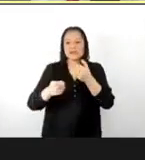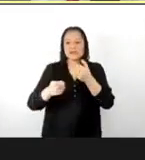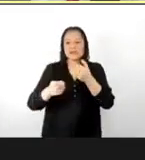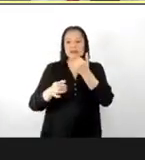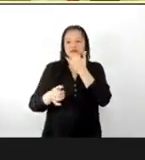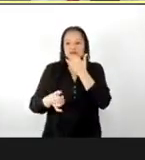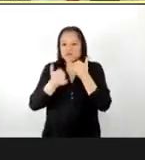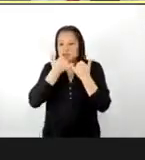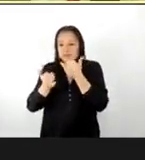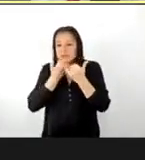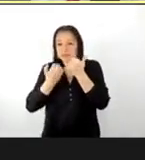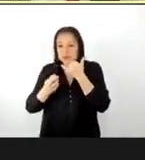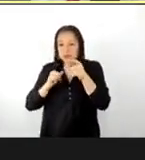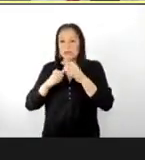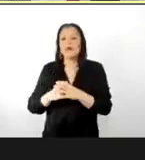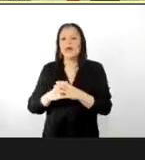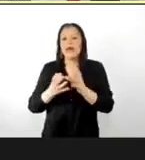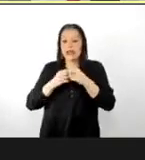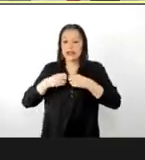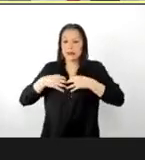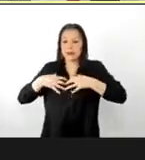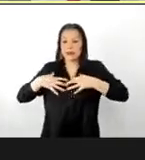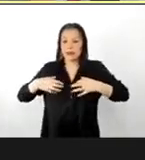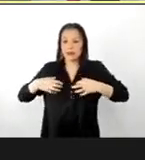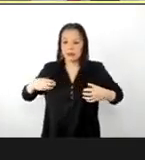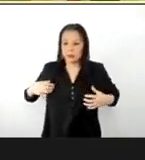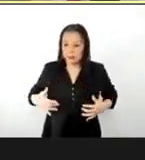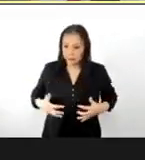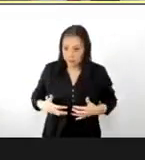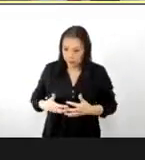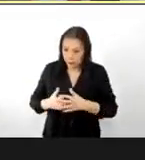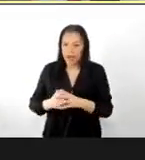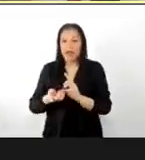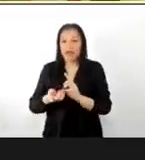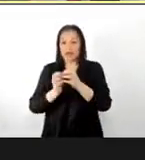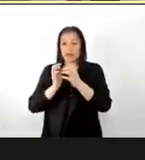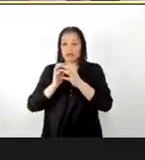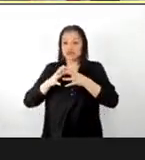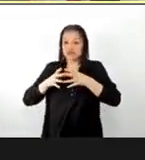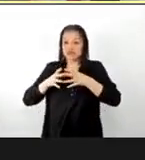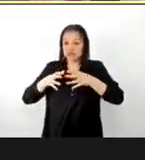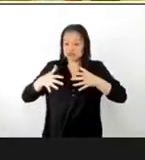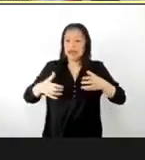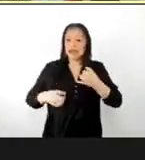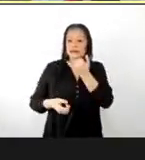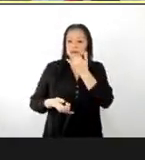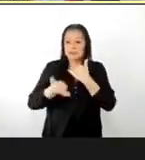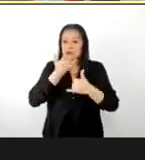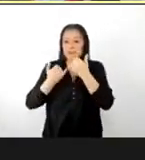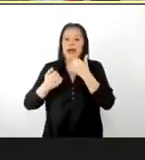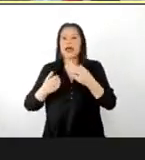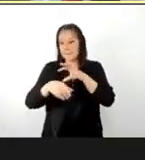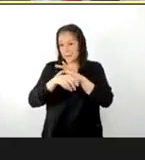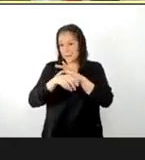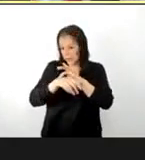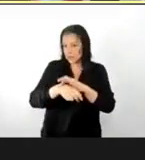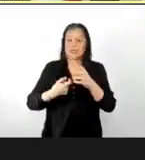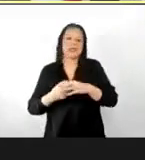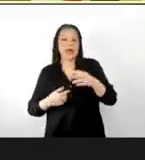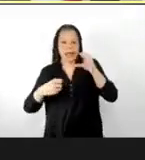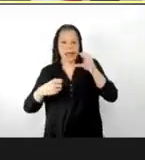producen en la multiplicación de los virus al reproducirse, esos errores en medicina, en